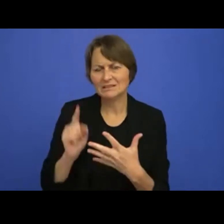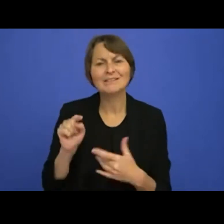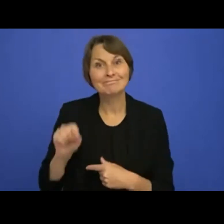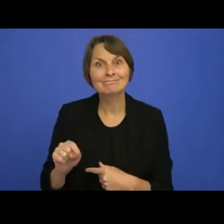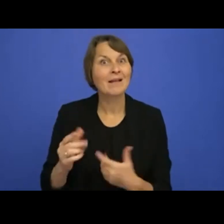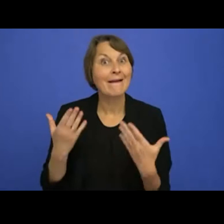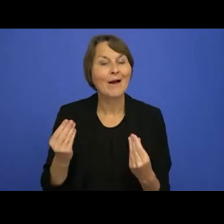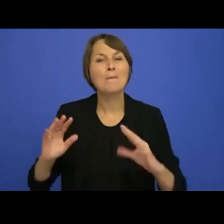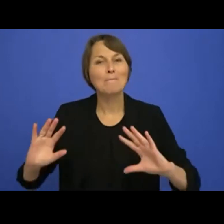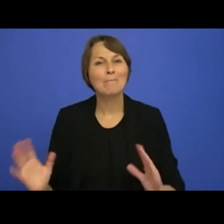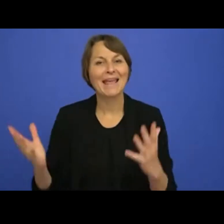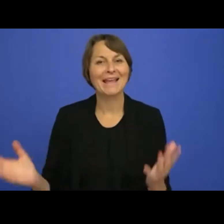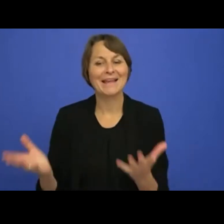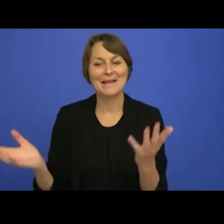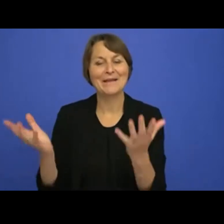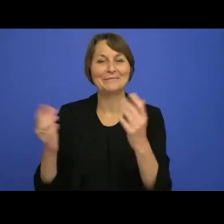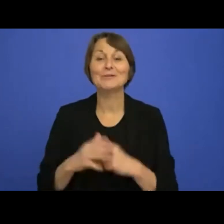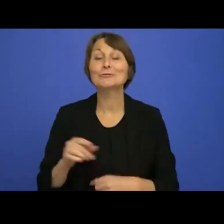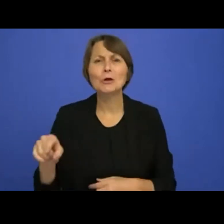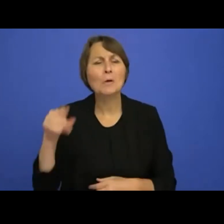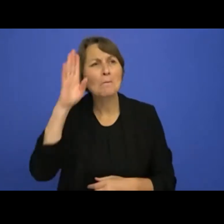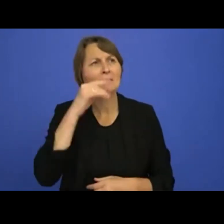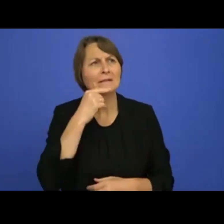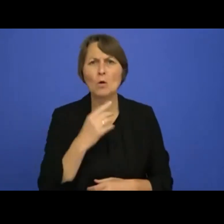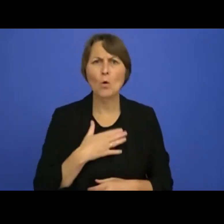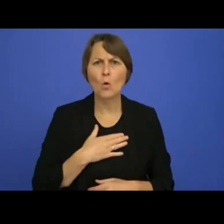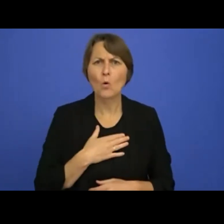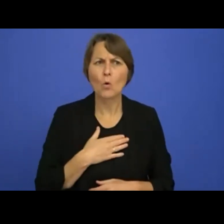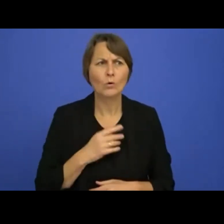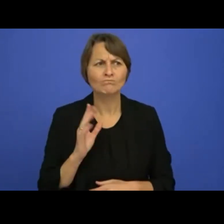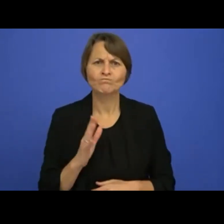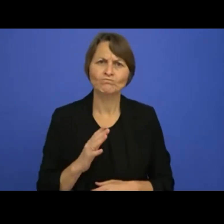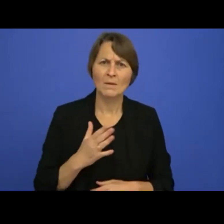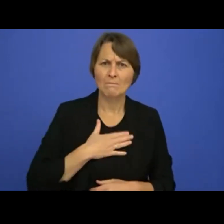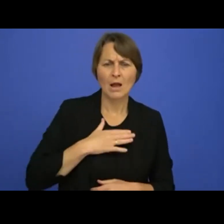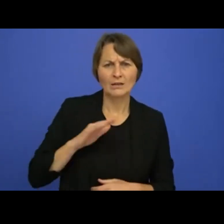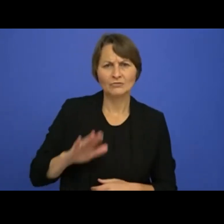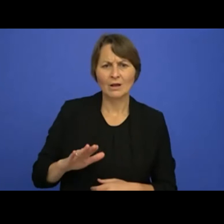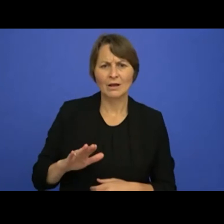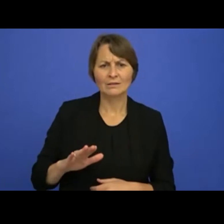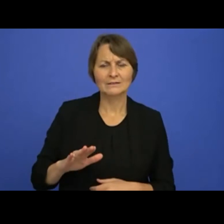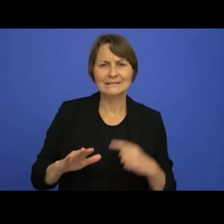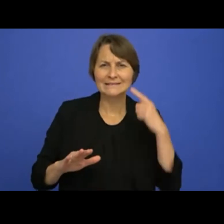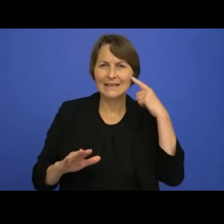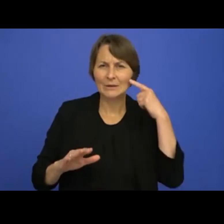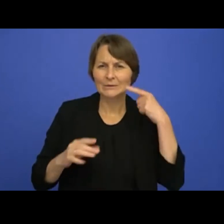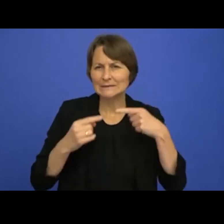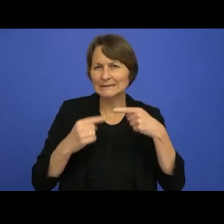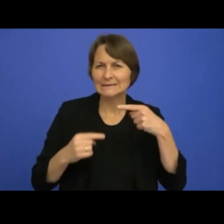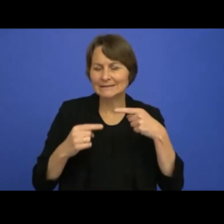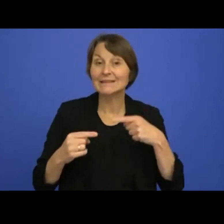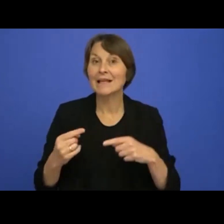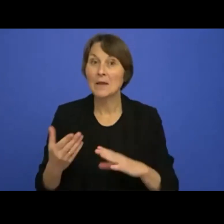ce qui va marcher le mieux pour leur enfant et que ça correspond à ce qu'il faut pour leurs enfants et que si